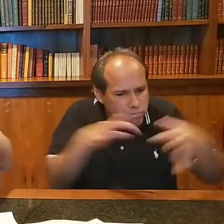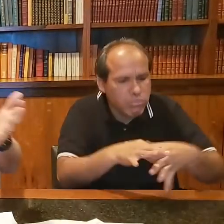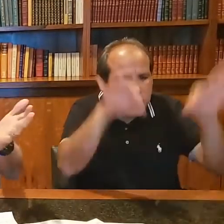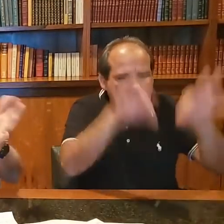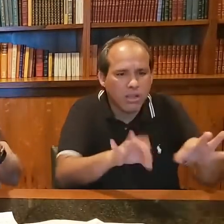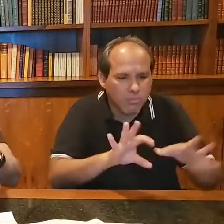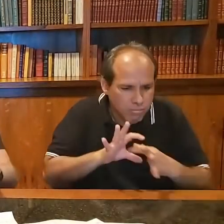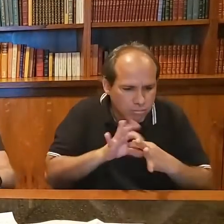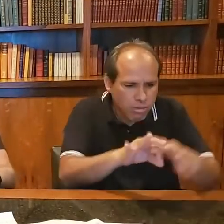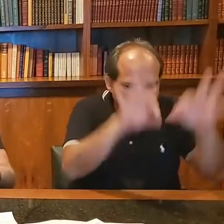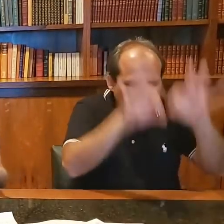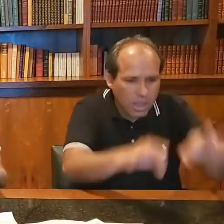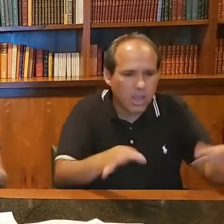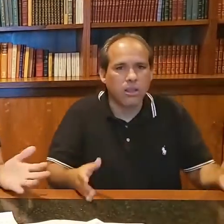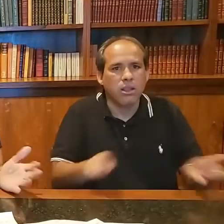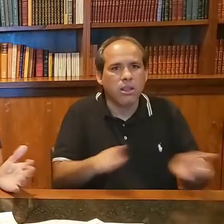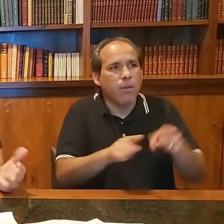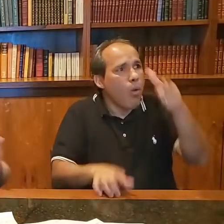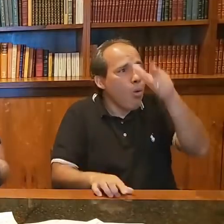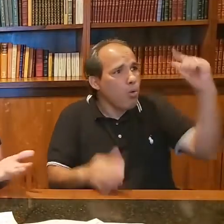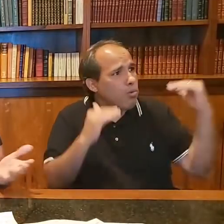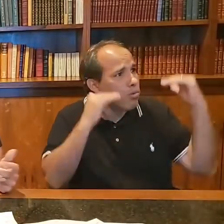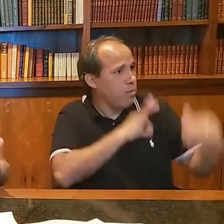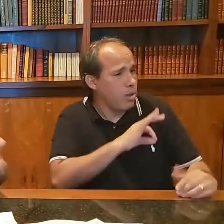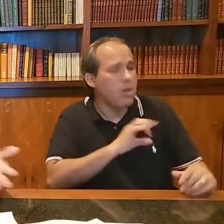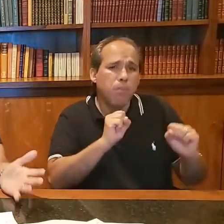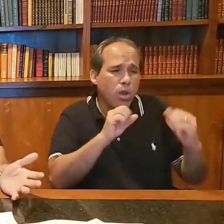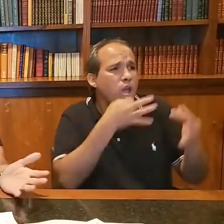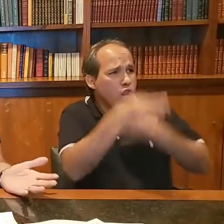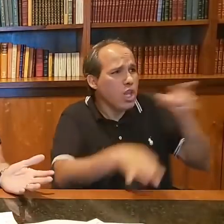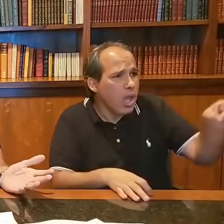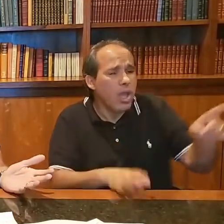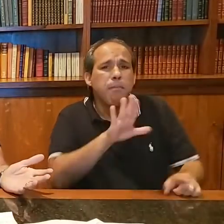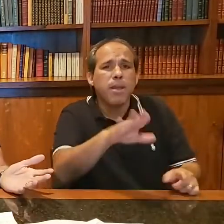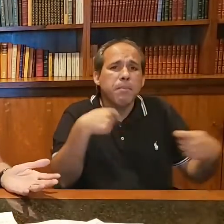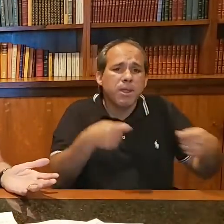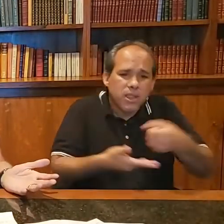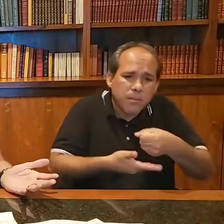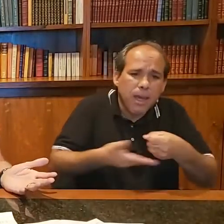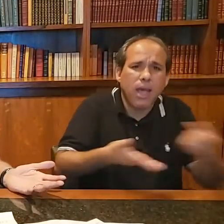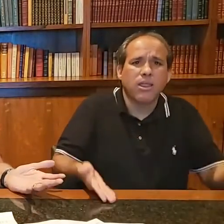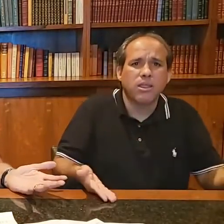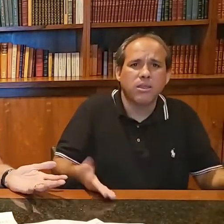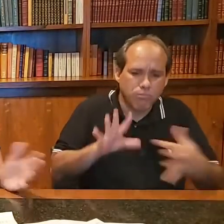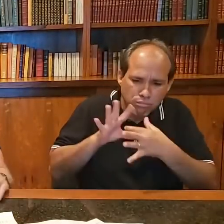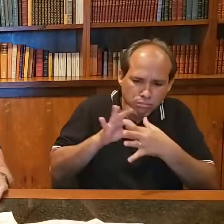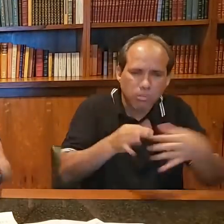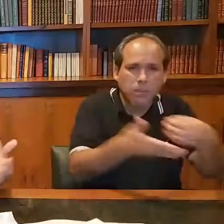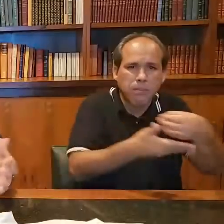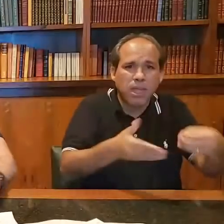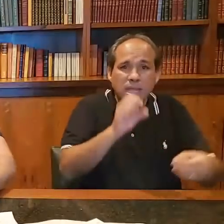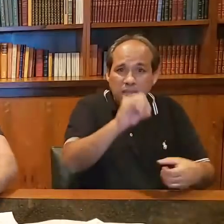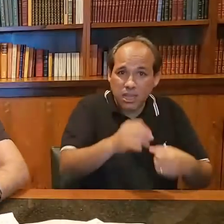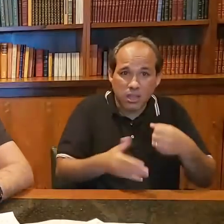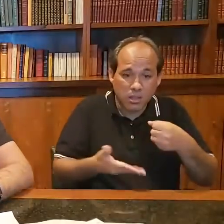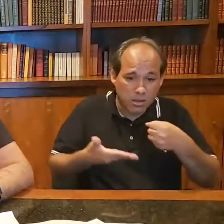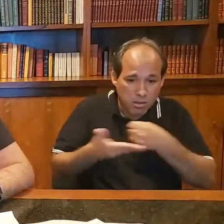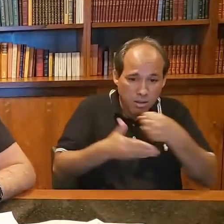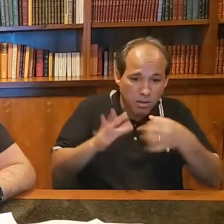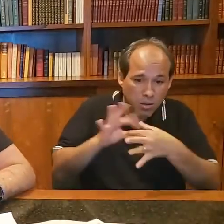outras autoridades aí da política, tem que criticar, critica, eu critico, mas tem que ser com fundamento. Sem fundamento, a gente perde a